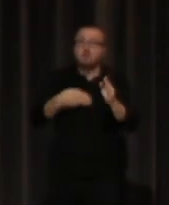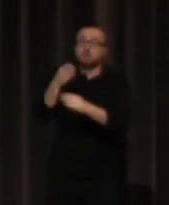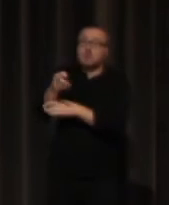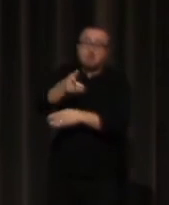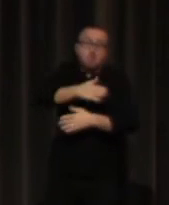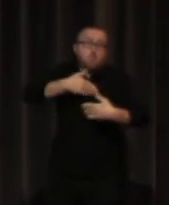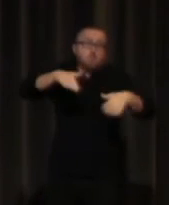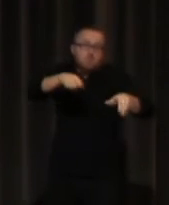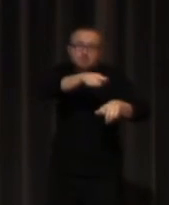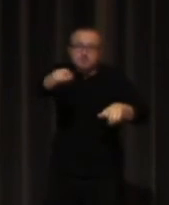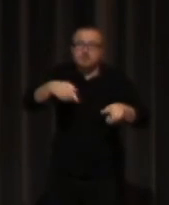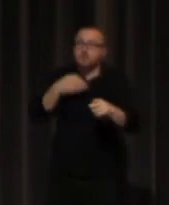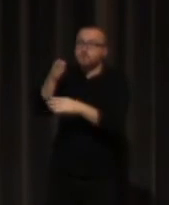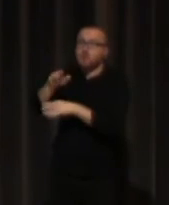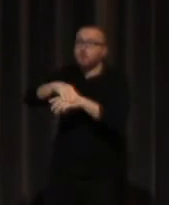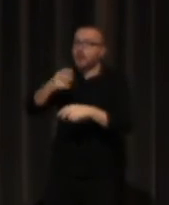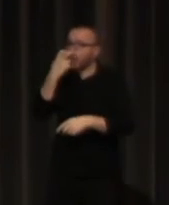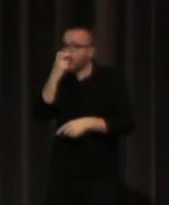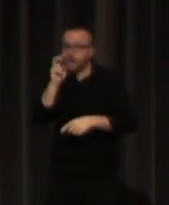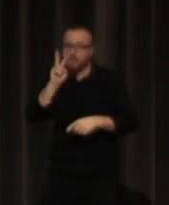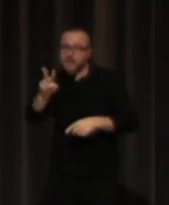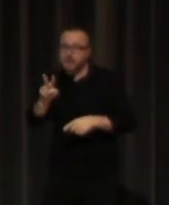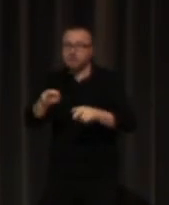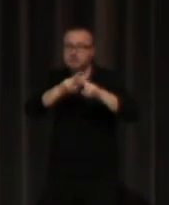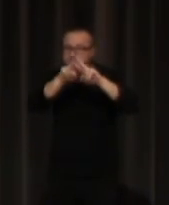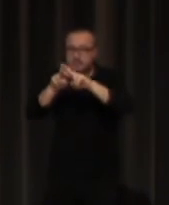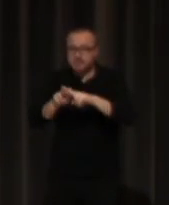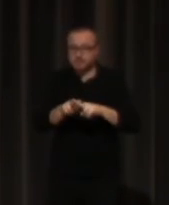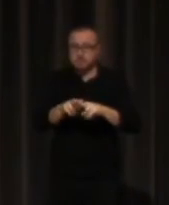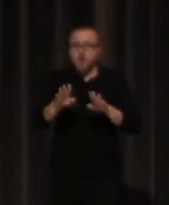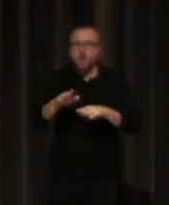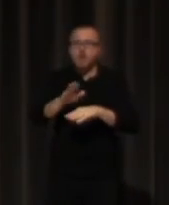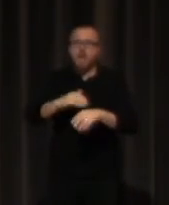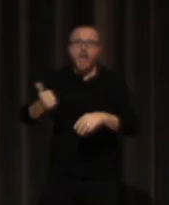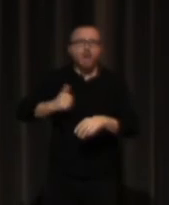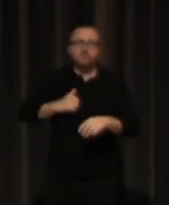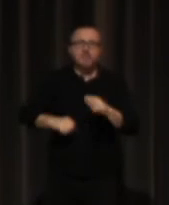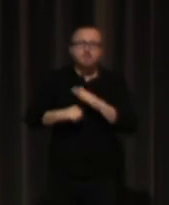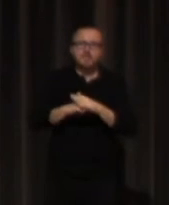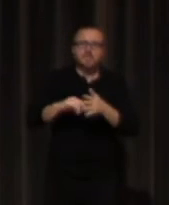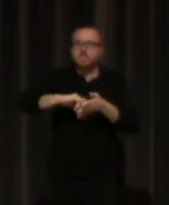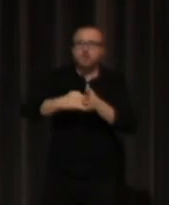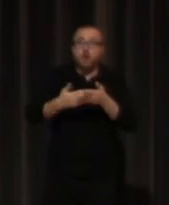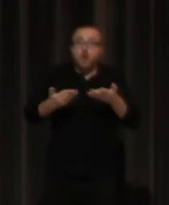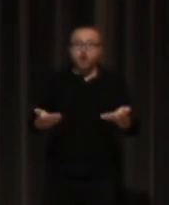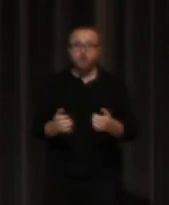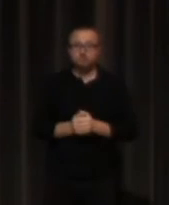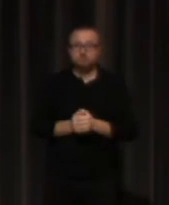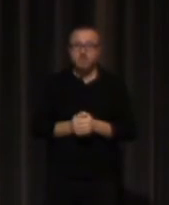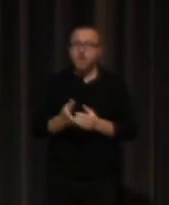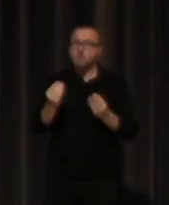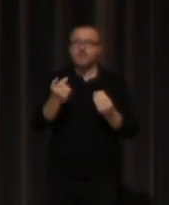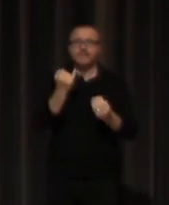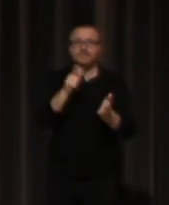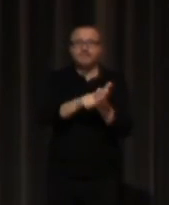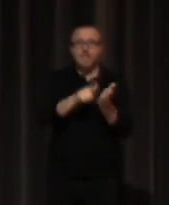la gran pregunta, com? És a dir, com aprofitar tot això que ja s'ha dit, que s'ha dit en moltes llengües diverses, en moltes